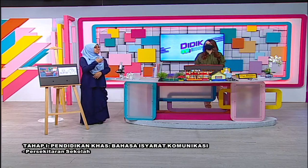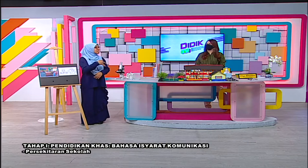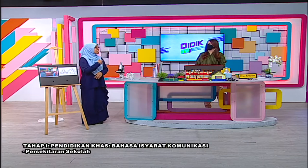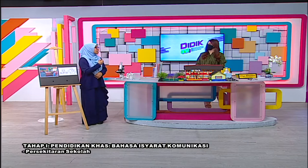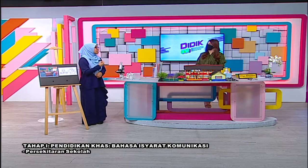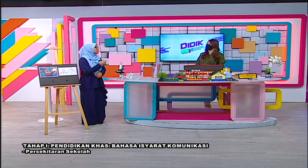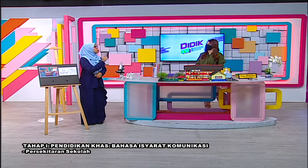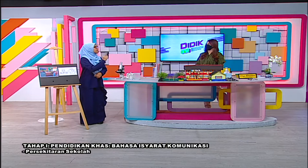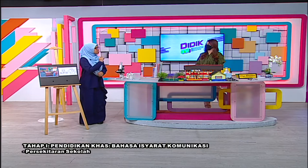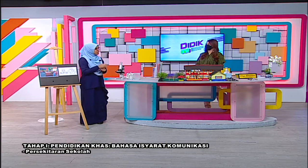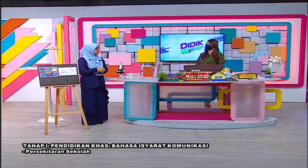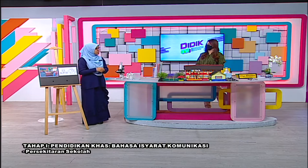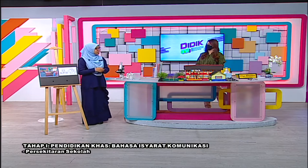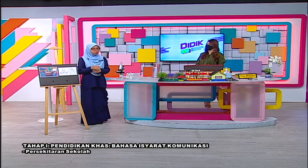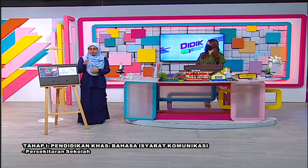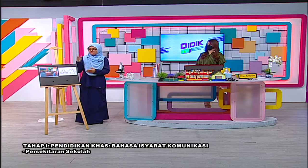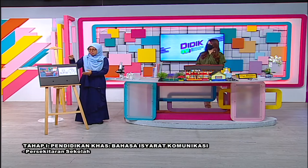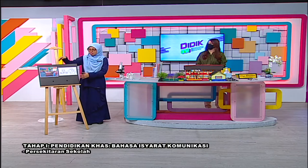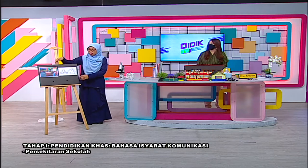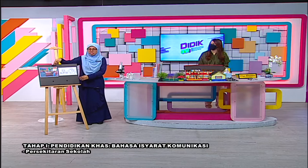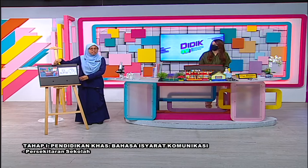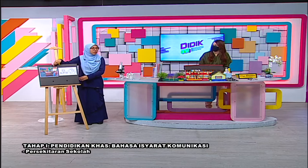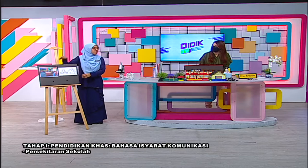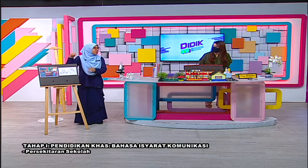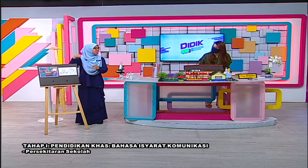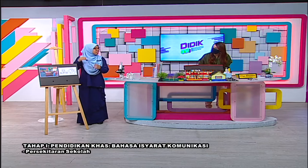Rasa-rasa Kak Eli, kat mana Kak Eli ni? Tempat ni. Kat dalam gambar ni.